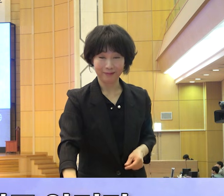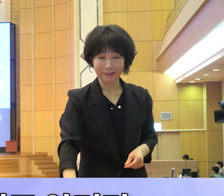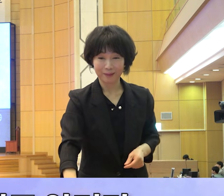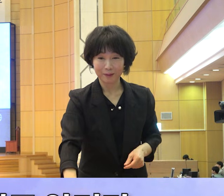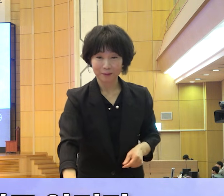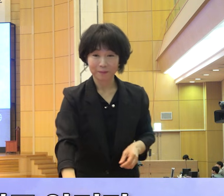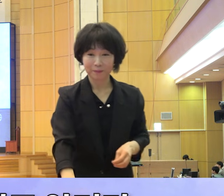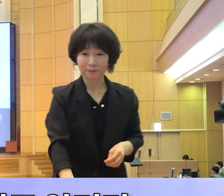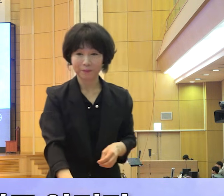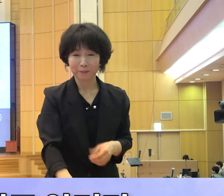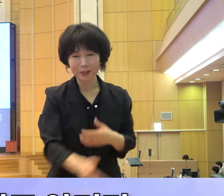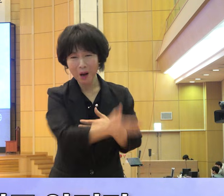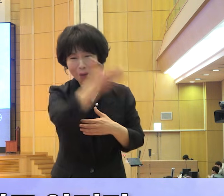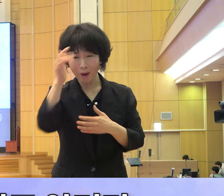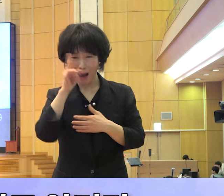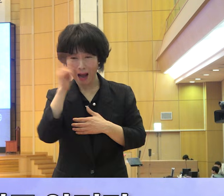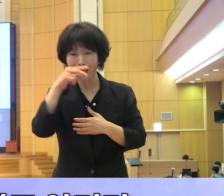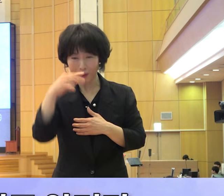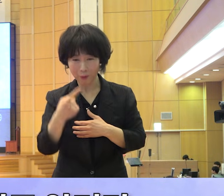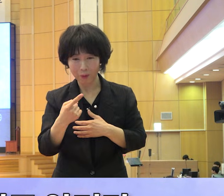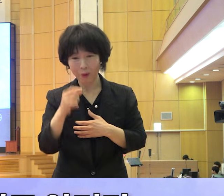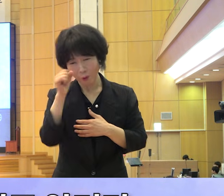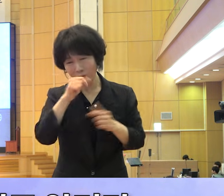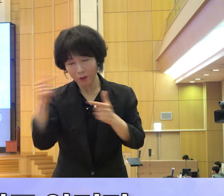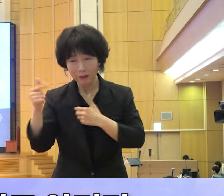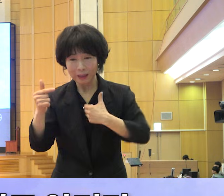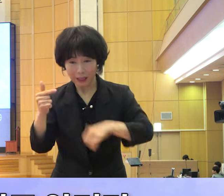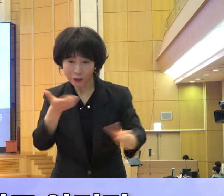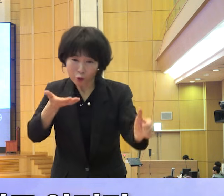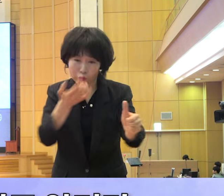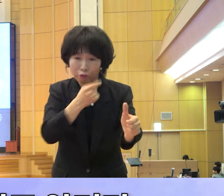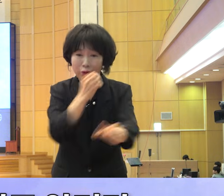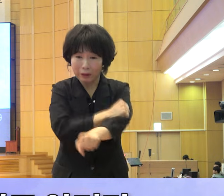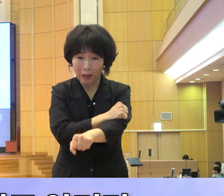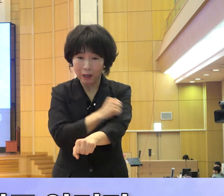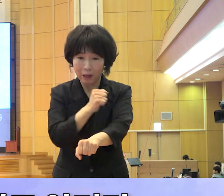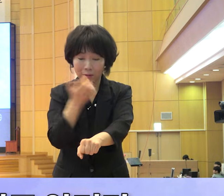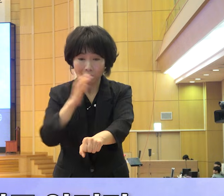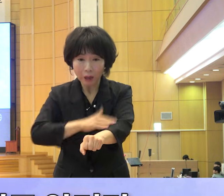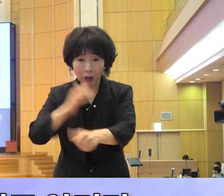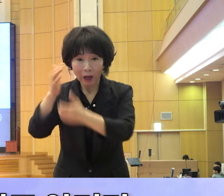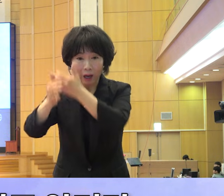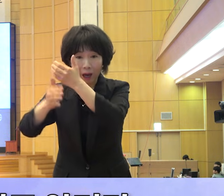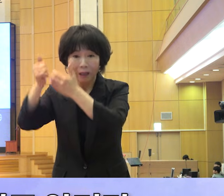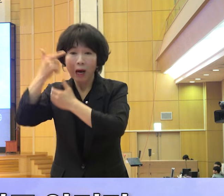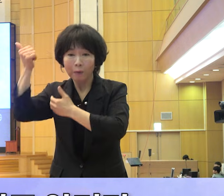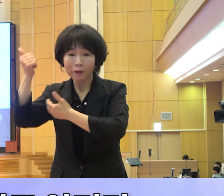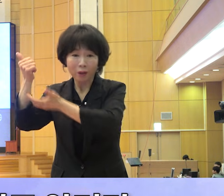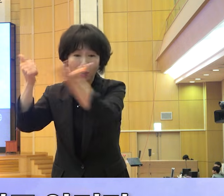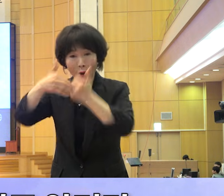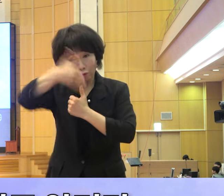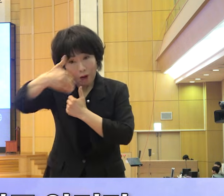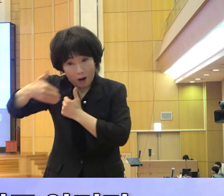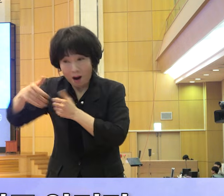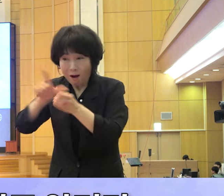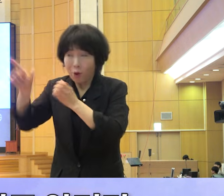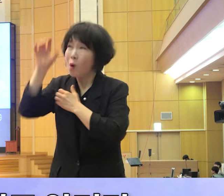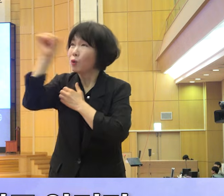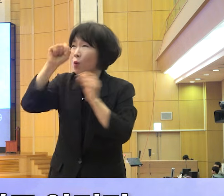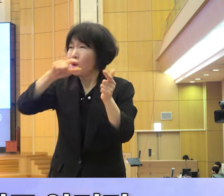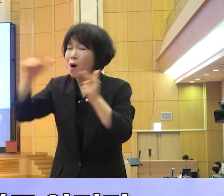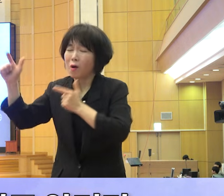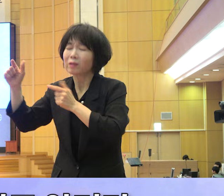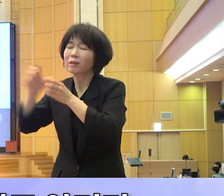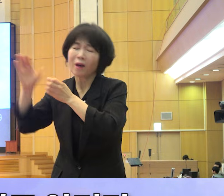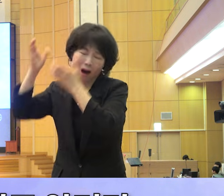자라도 좋은 걸 자식에게 줄 줄 알거든 하물며 하늘에 계신 너희 아버지께서 구하는 자에게 좋은 것을